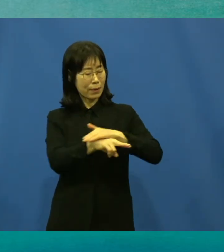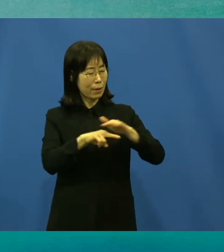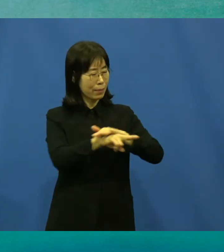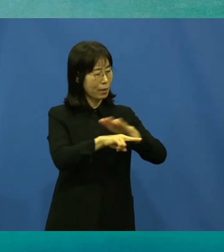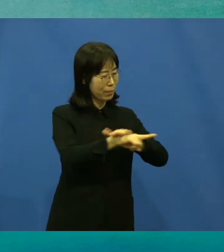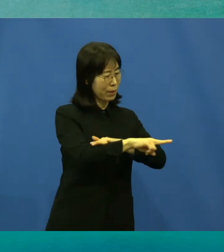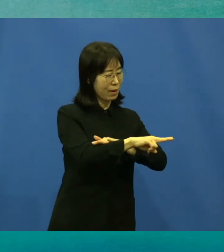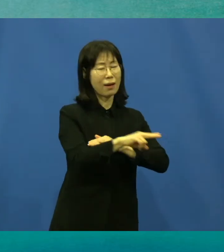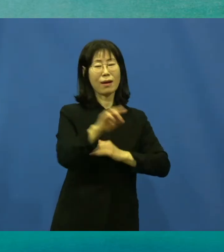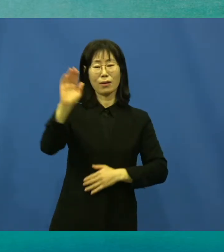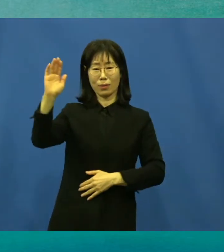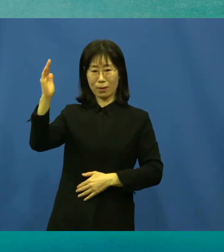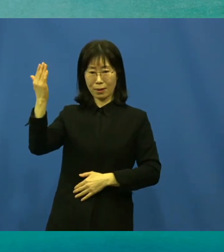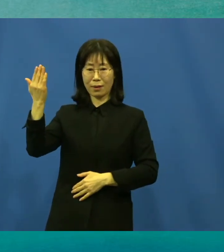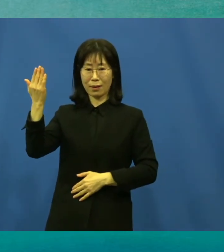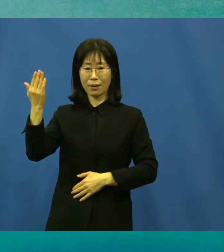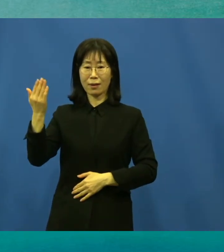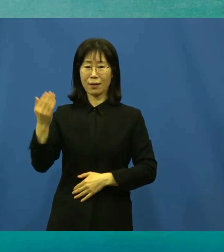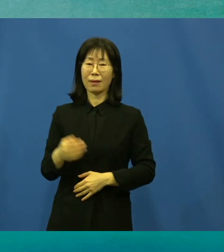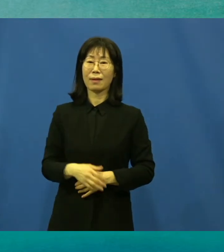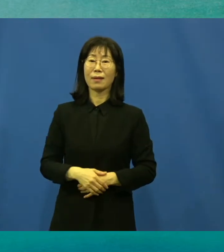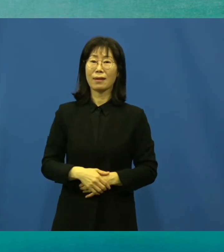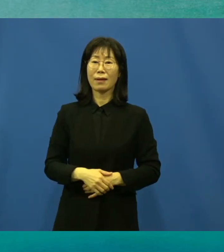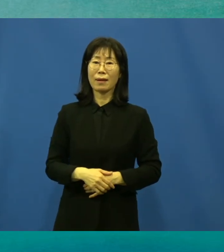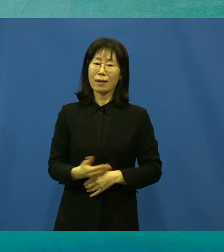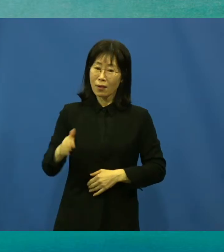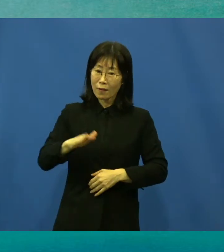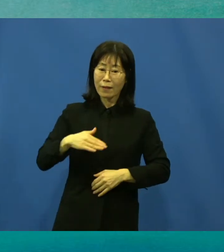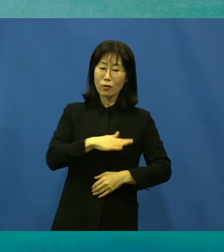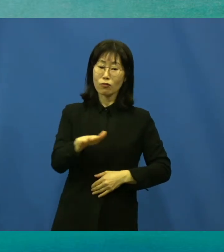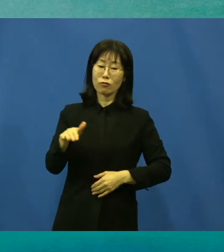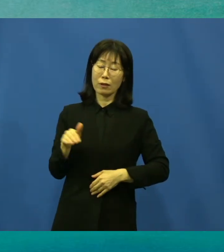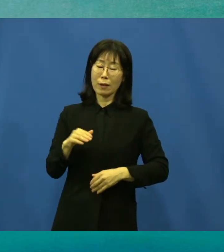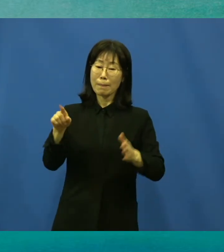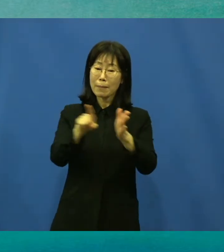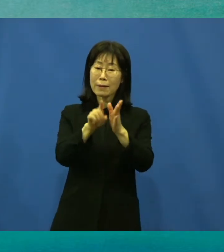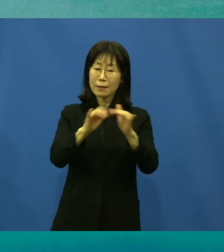그리고 정직하게 그것을 하나님 앞에 가지고 나아가야 합니다.